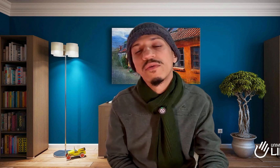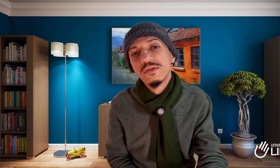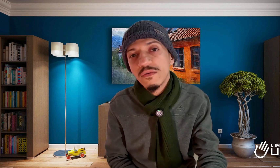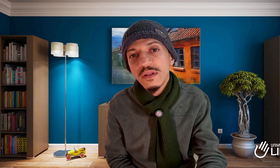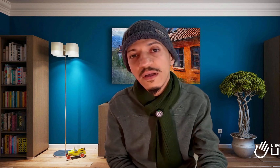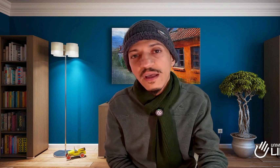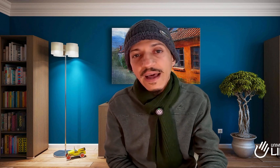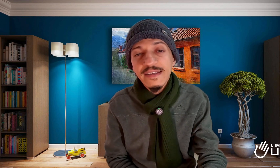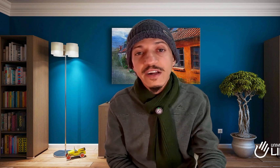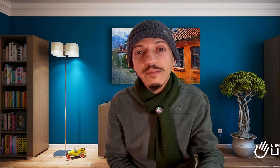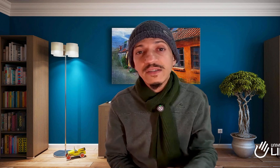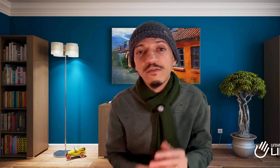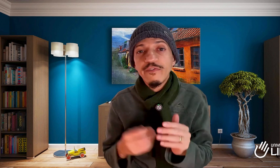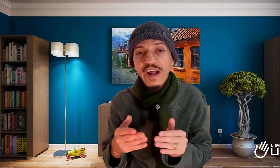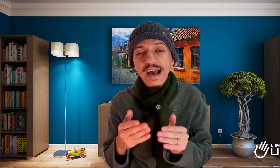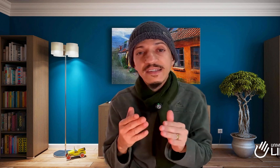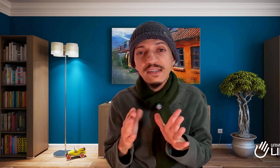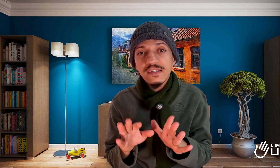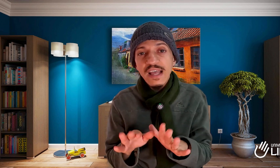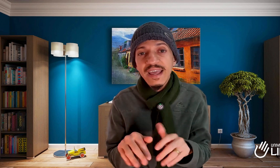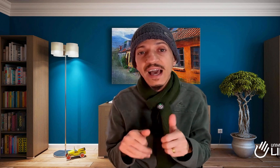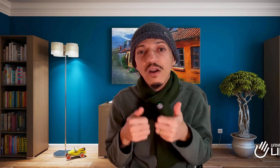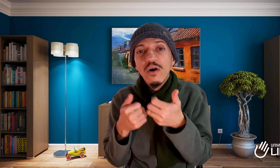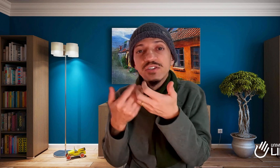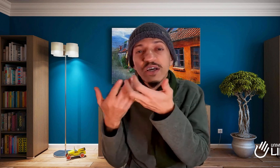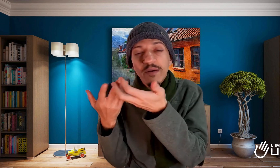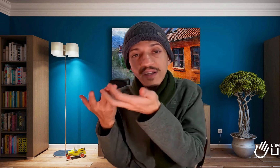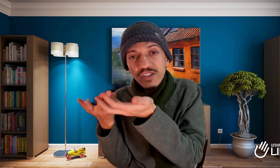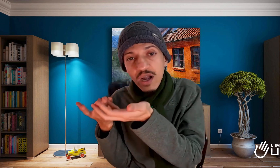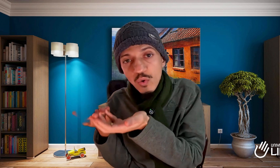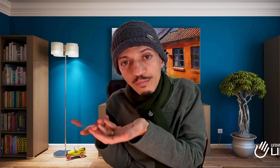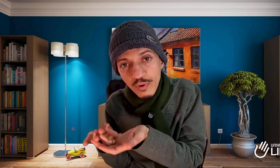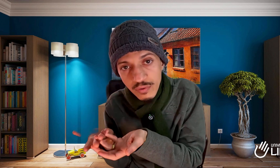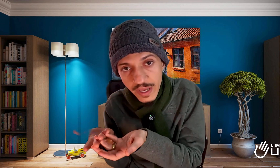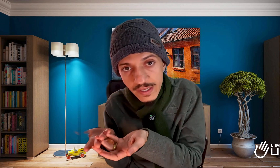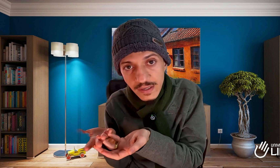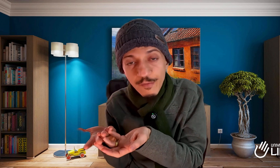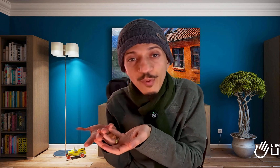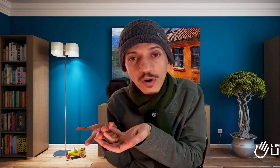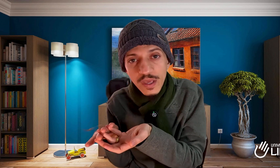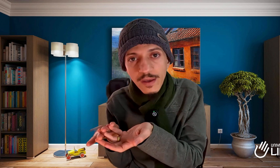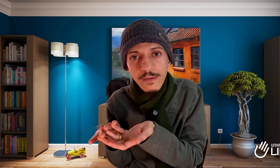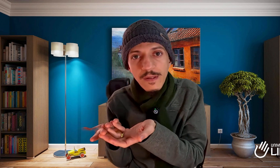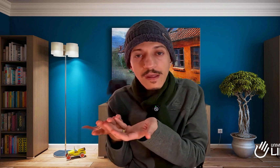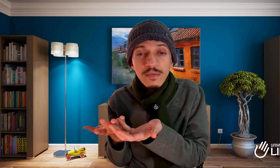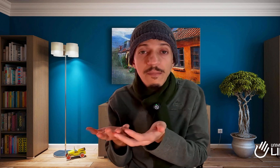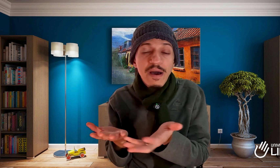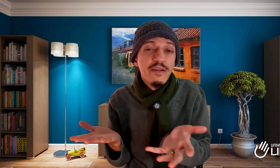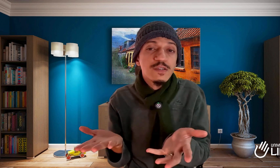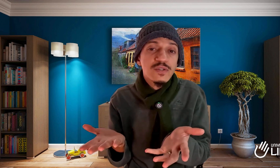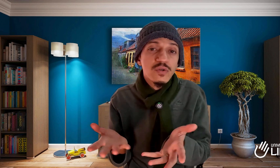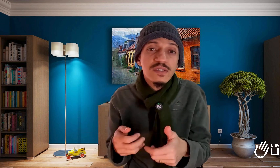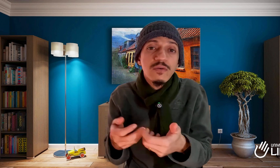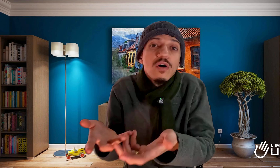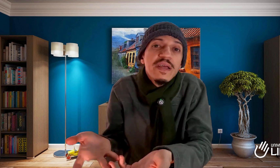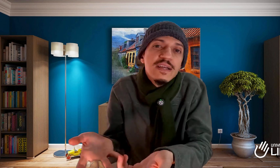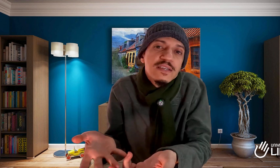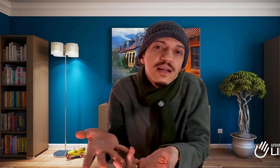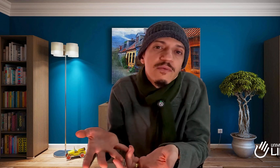surda. Elas geralmente são frases que seguem a lógica gramatical do português. Por quê? Porque a maioria das pessoas não domina a escrita da língua de